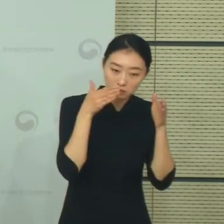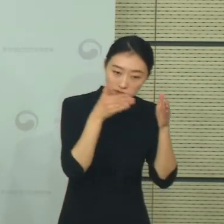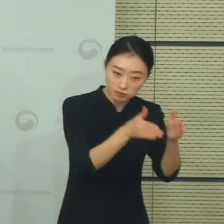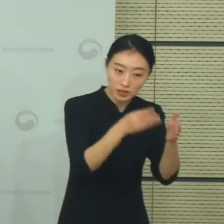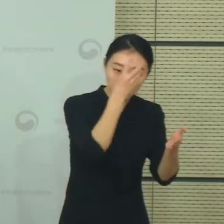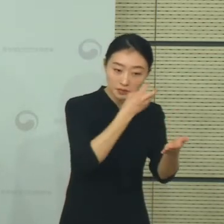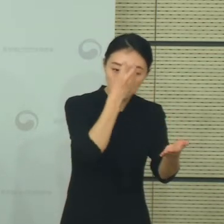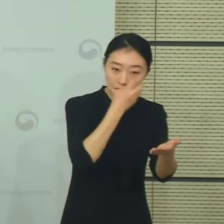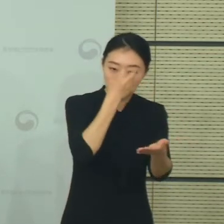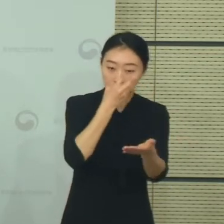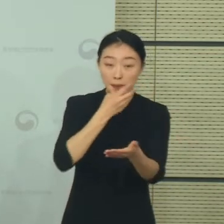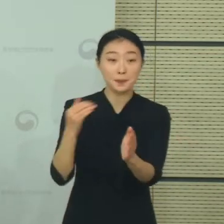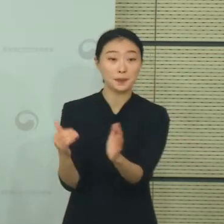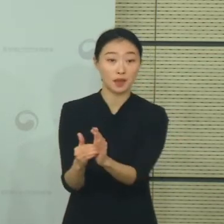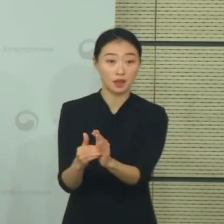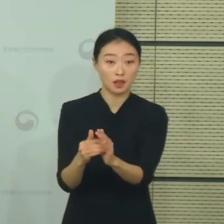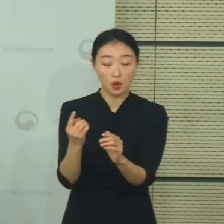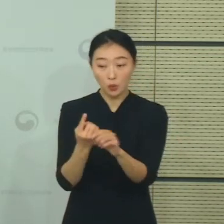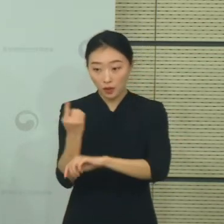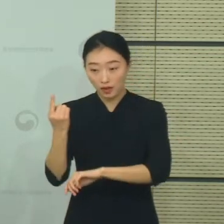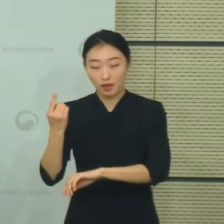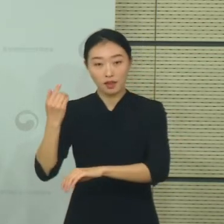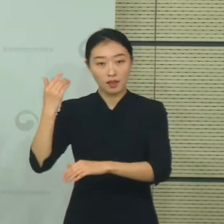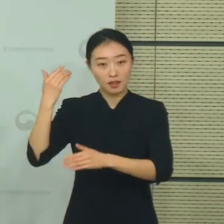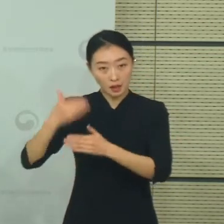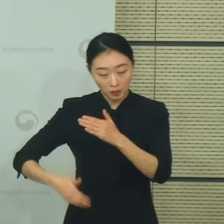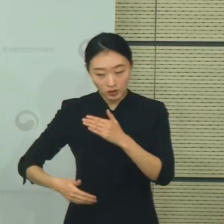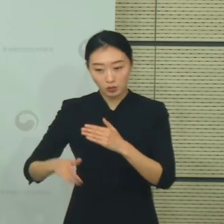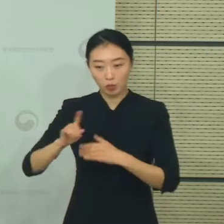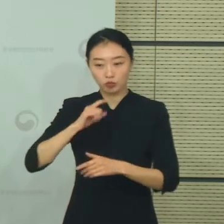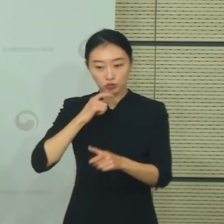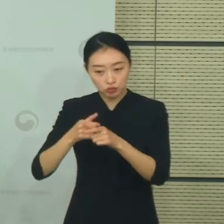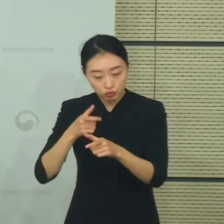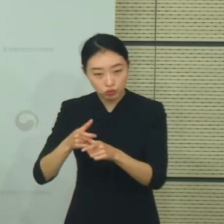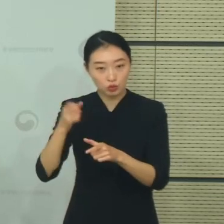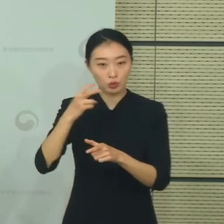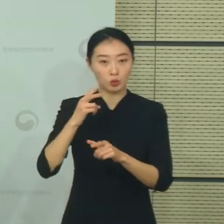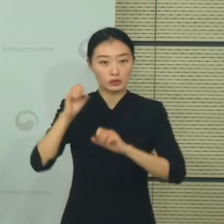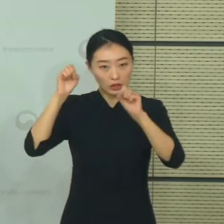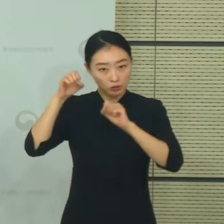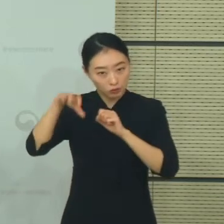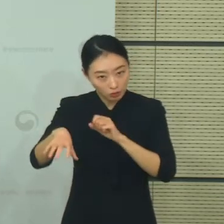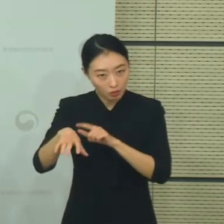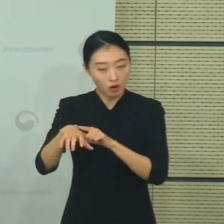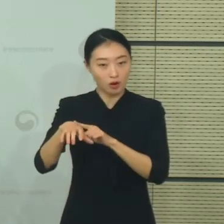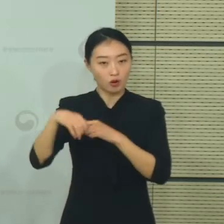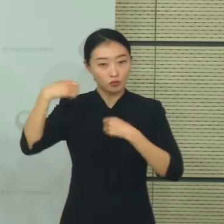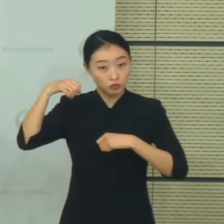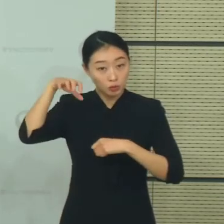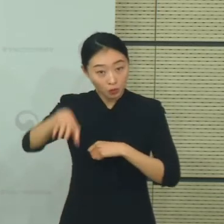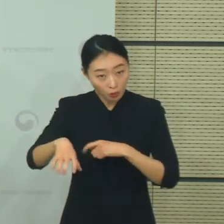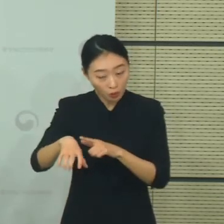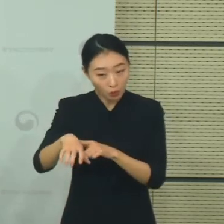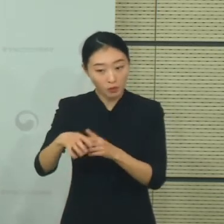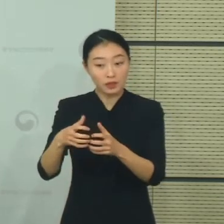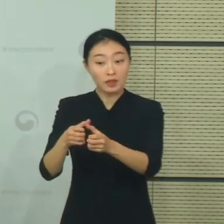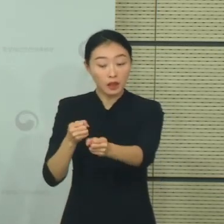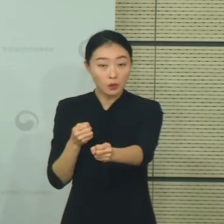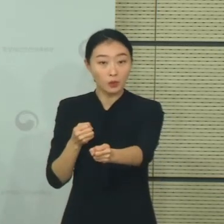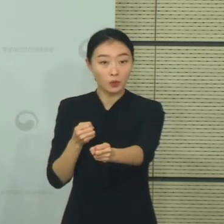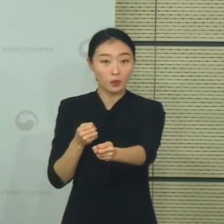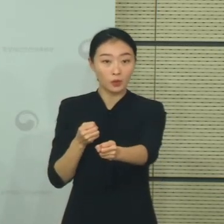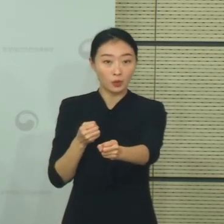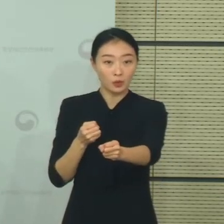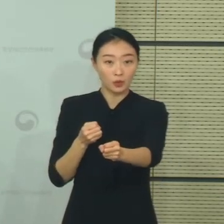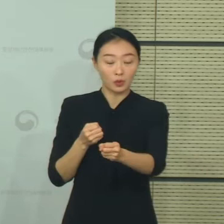점검을 했고요. 그 외 나머지 어떤 유형 시설이라든지 실내 체육 시설과 관련되어서는 별도로 총